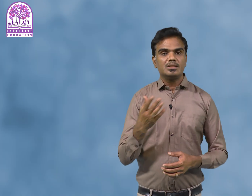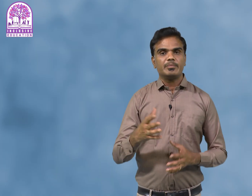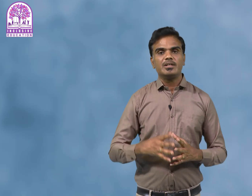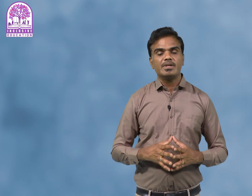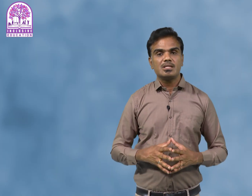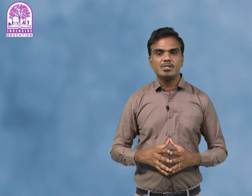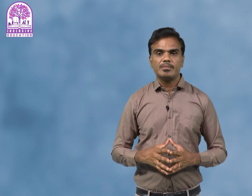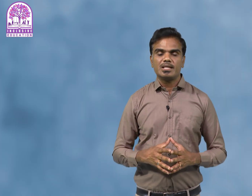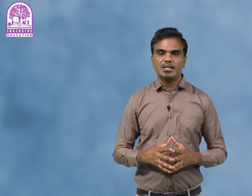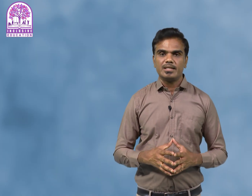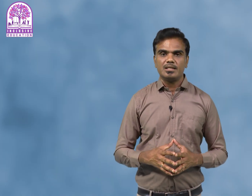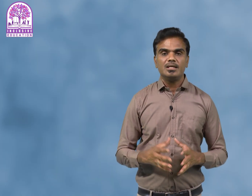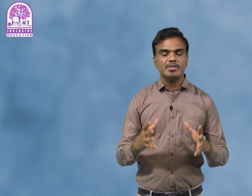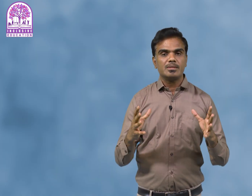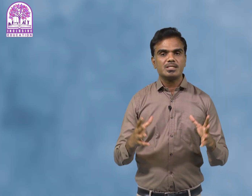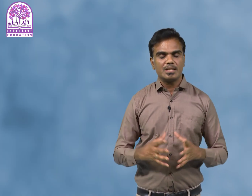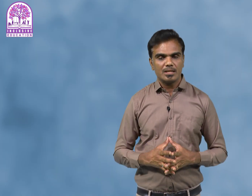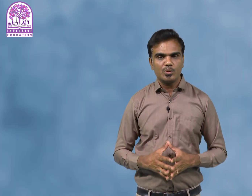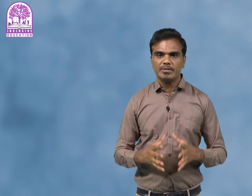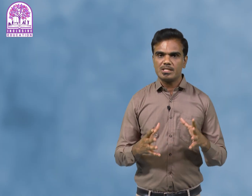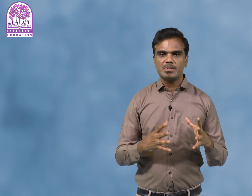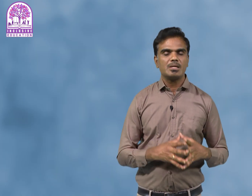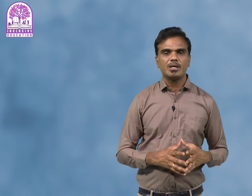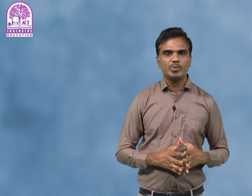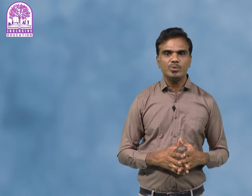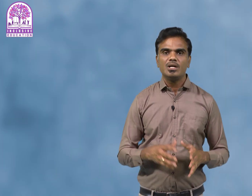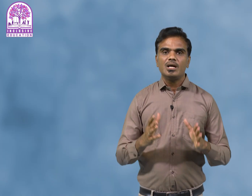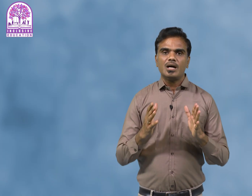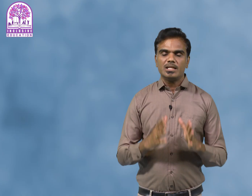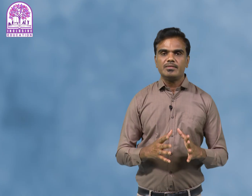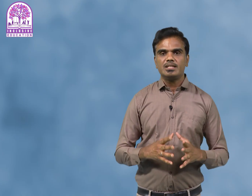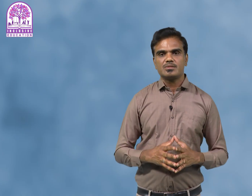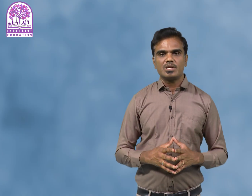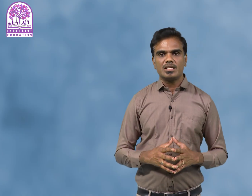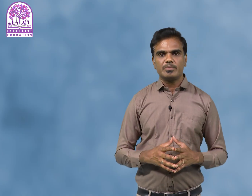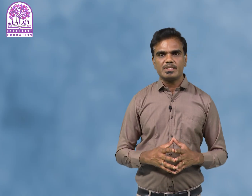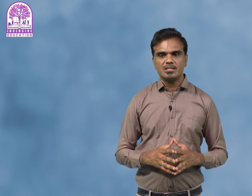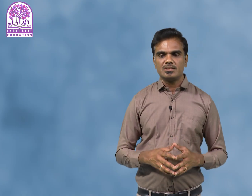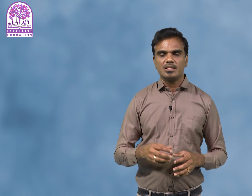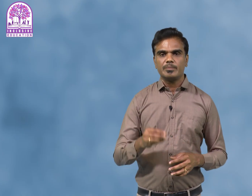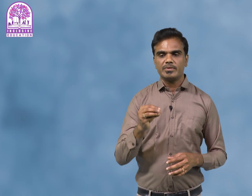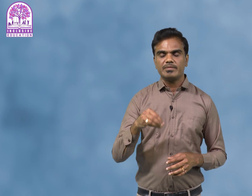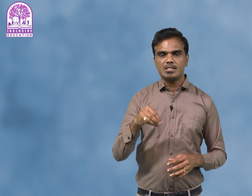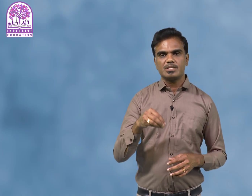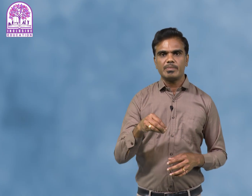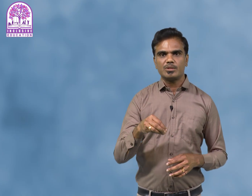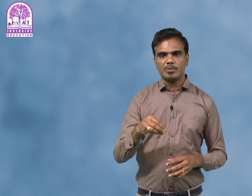நம்ம வெஜிடபிள்ஸ் அப்படிங்கிற டைட்டிலில் வெஜிடபிள்ஸ் என்னென்ன இருக்கும் அந்த வெஜிடபிள்ஸ்லாம் பார்ப்போம். அதில் வந்து நான் சொல்கிறேன், நான் இப்போ ஃபஸ்ட்டு இப்போ வந்து வெஜிடபிள்ஸ்லாம் பார்த்துருக்கோம். நம்ம